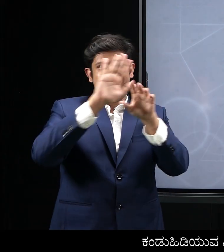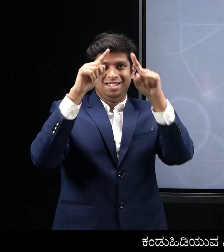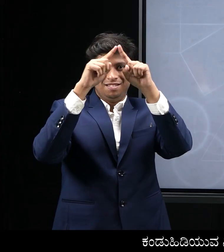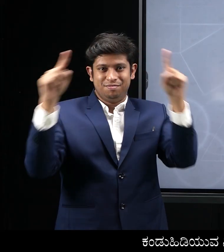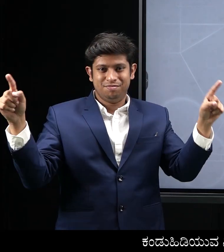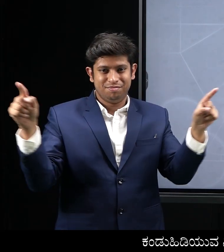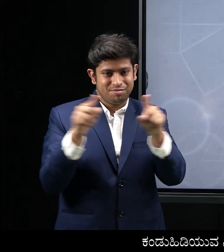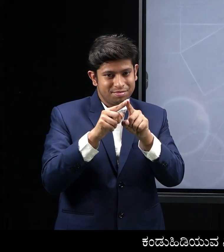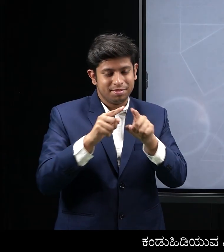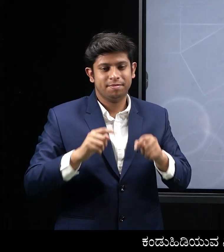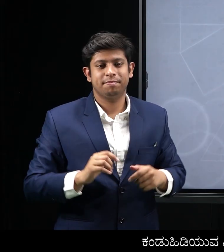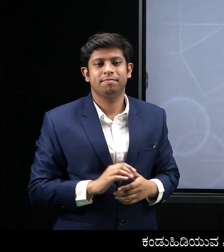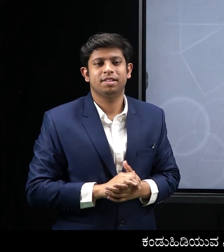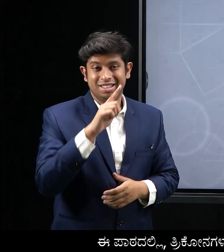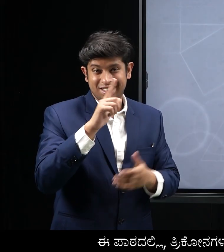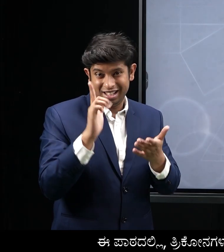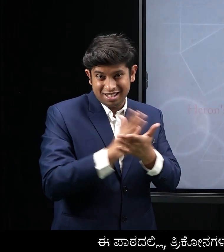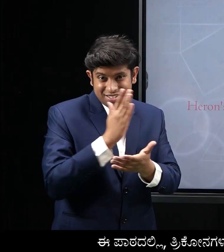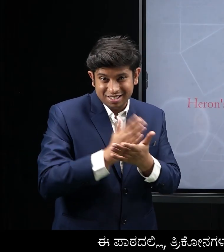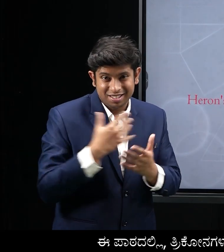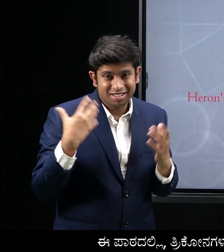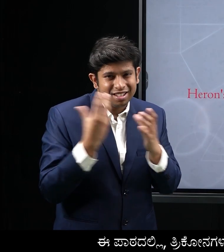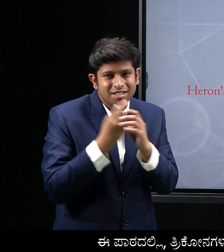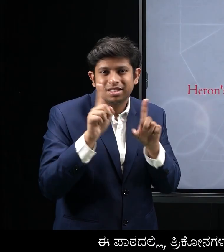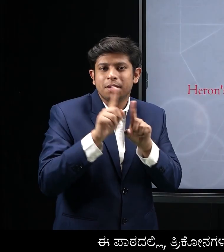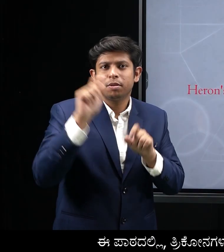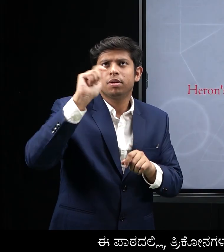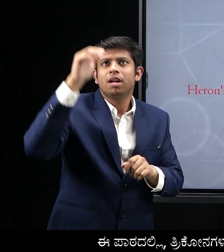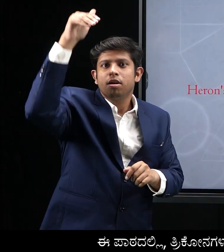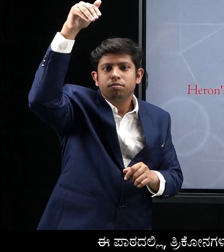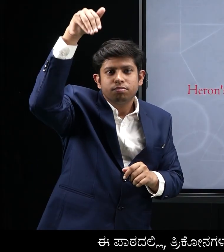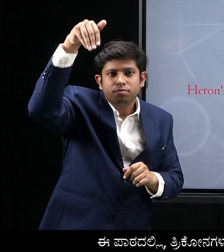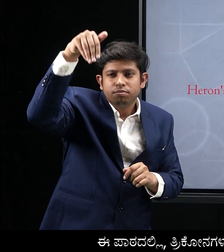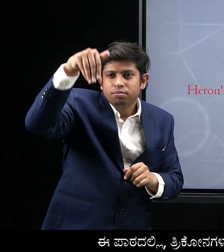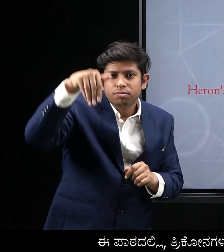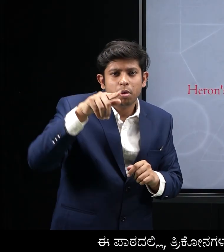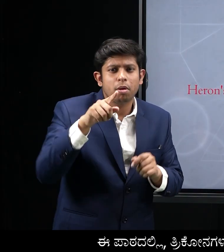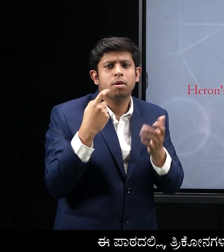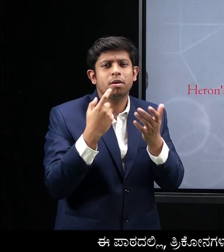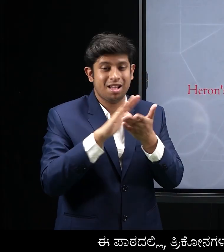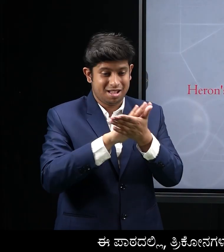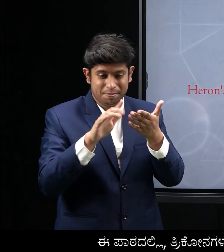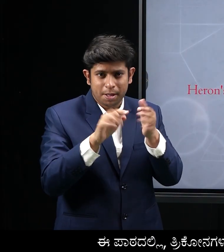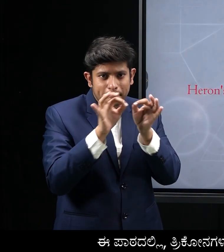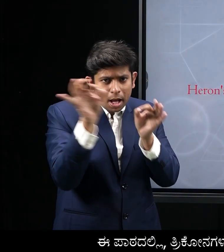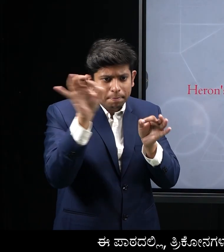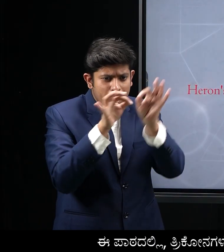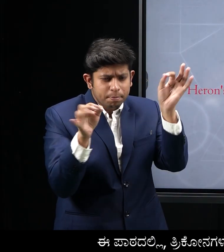ಕುತೂಹಲವನ್ನು ಹುಟ್ಟುಹಾಕುತ್ತದೆ. ಈ ಪಾಠದಲ್ಲಿ ತ್ರಿಕೋನಗಳ ವಿಸ್ತೀರ್ಣವನ್ನು ಲೆಕ್ಕಾಚಾರ ಮಾಡಲು